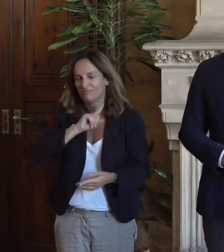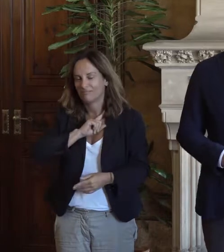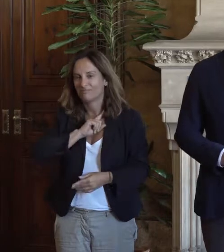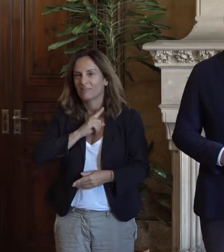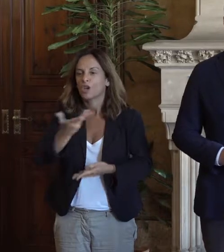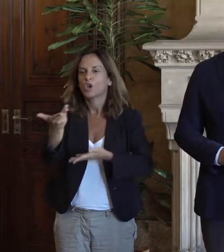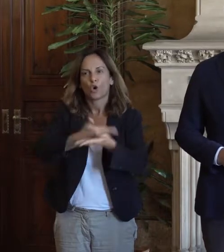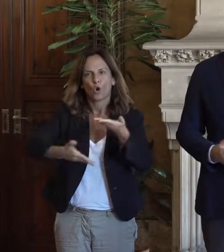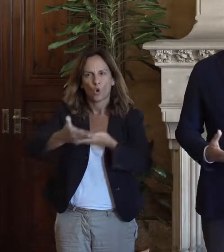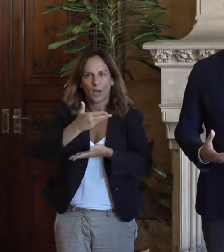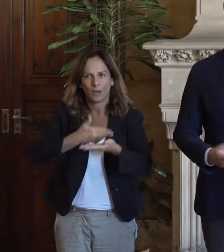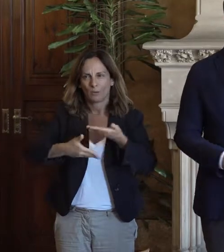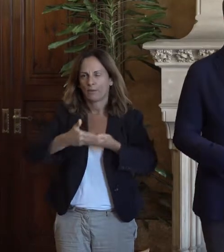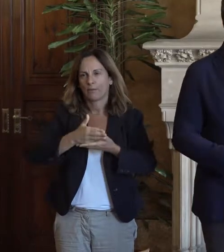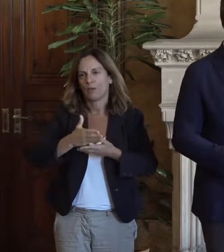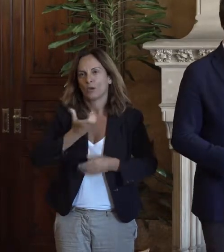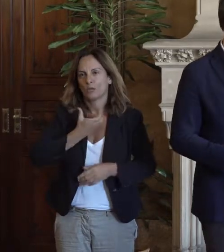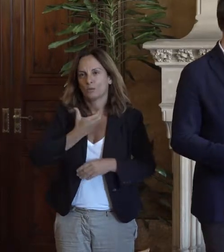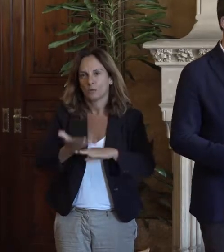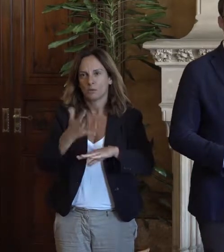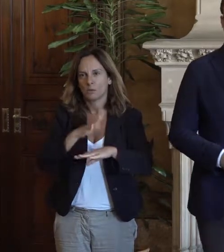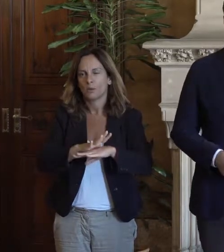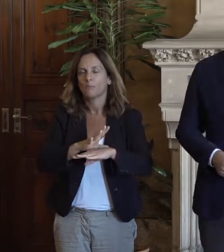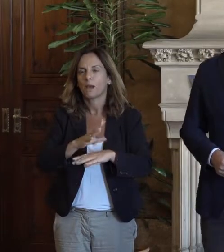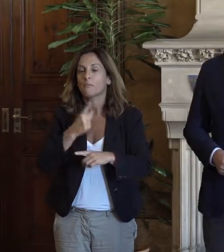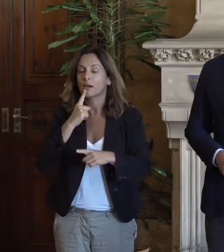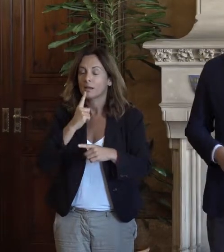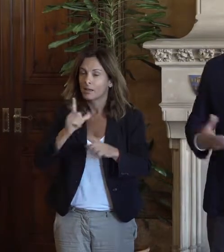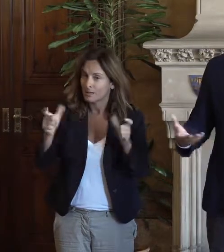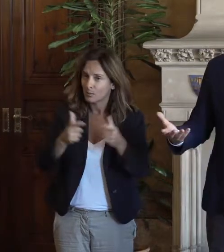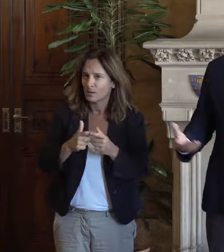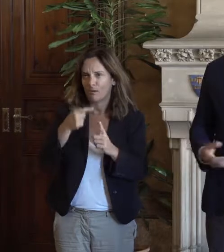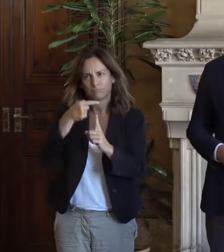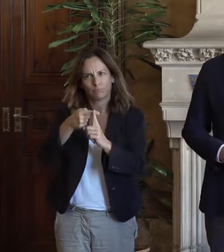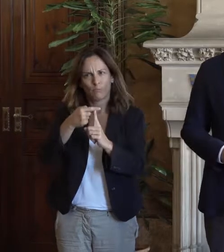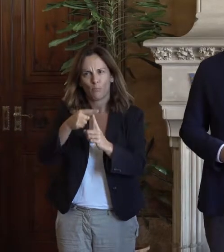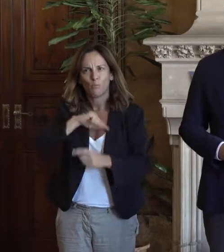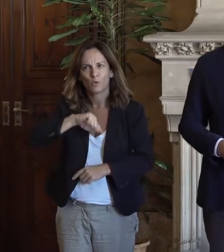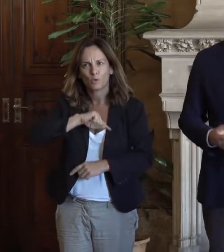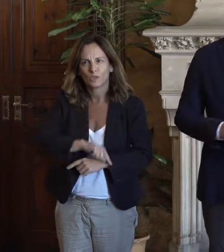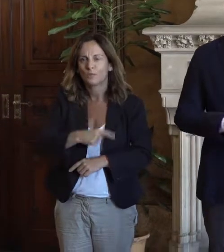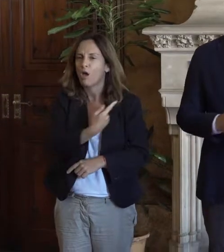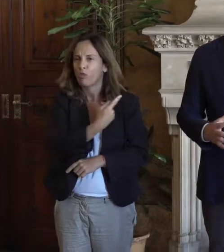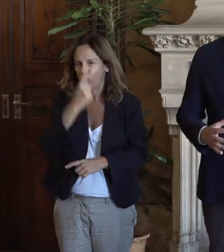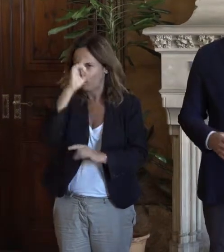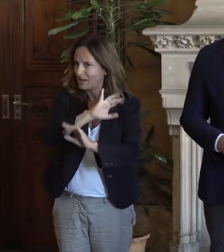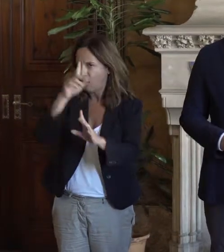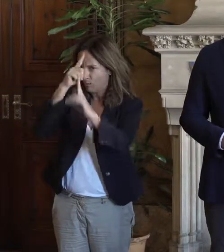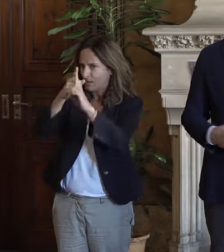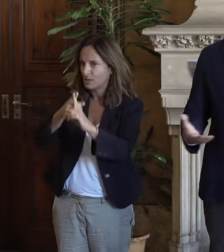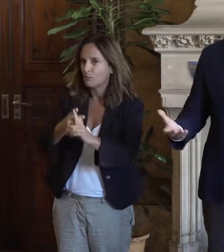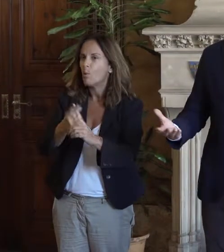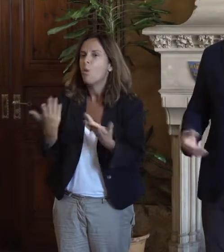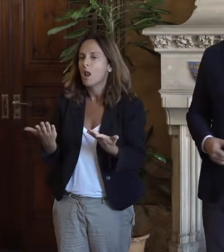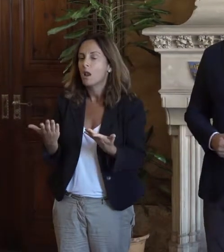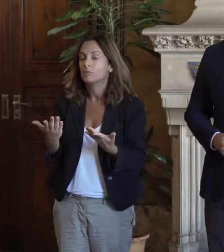amb l'Ajuntament de Palma. La veritat és que crec que ha estat una reunió molt positiva en la que tenim molt clar quins són els objectius. El primer és fer feina junts per